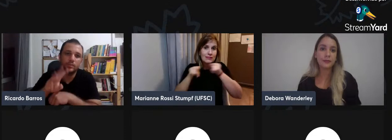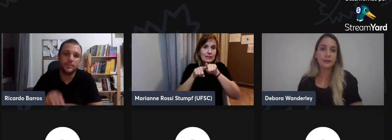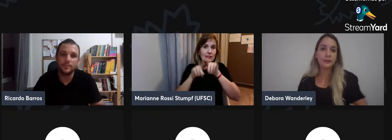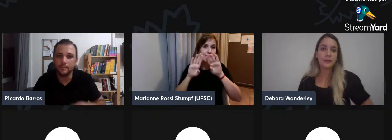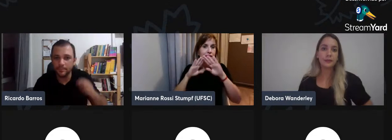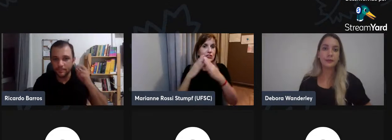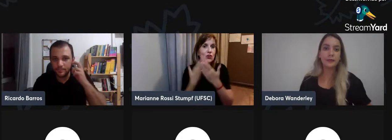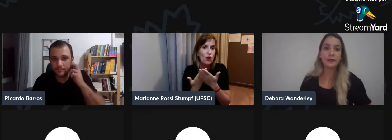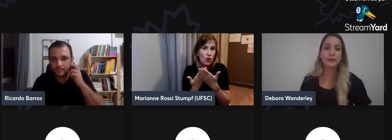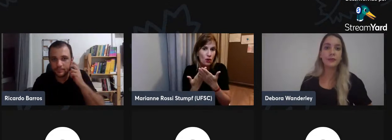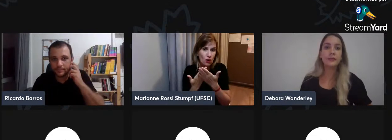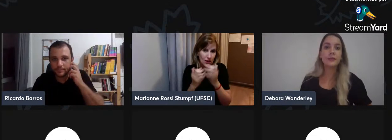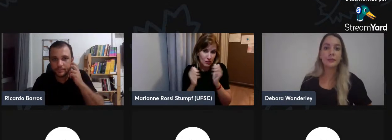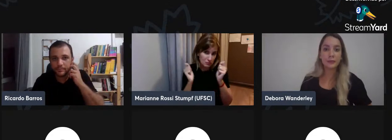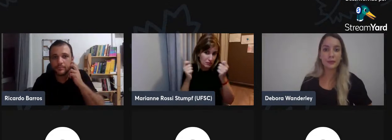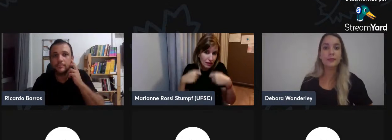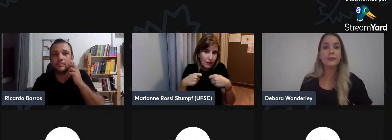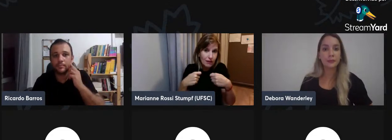Então,